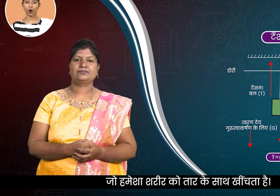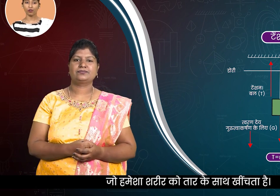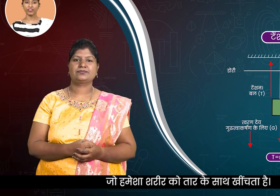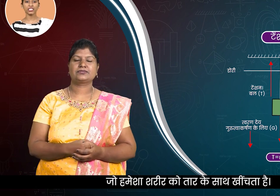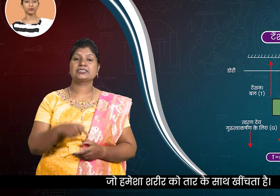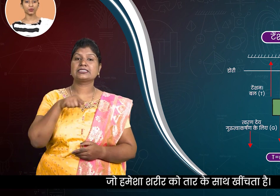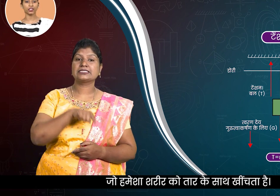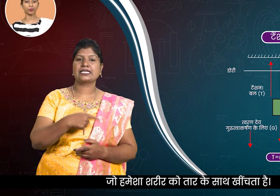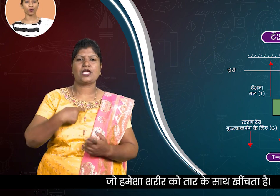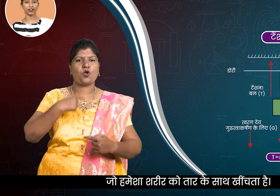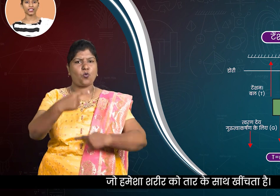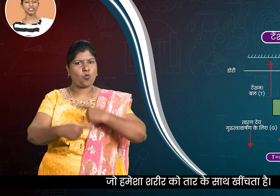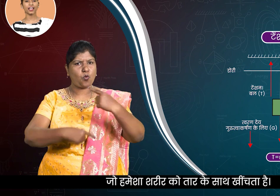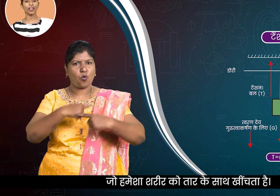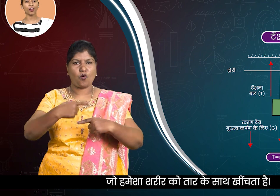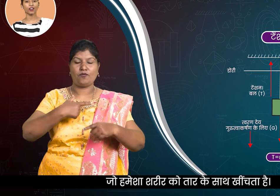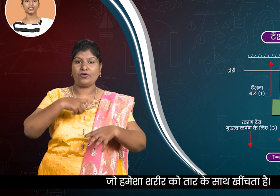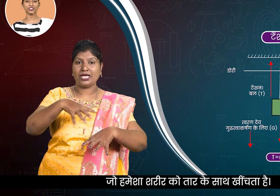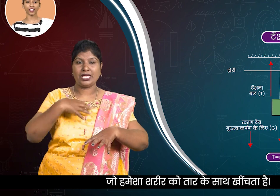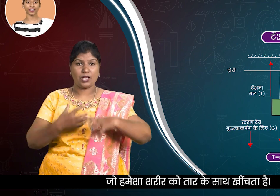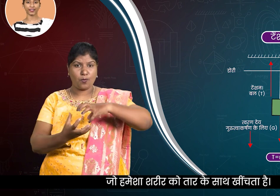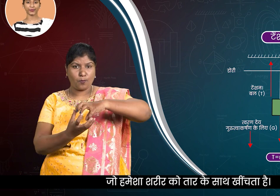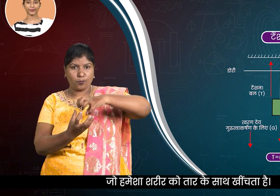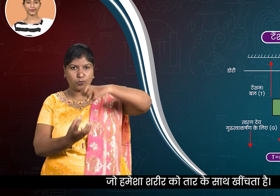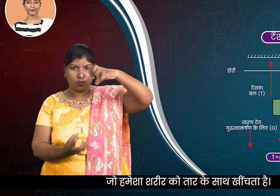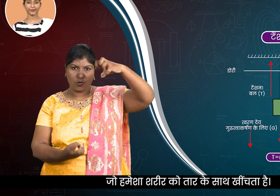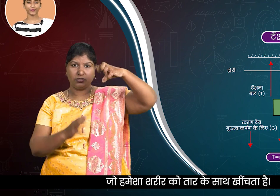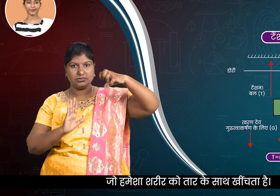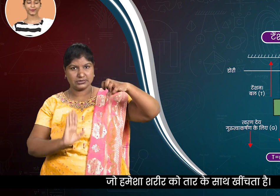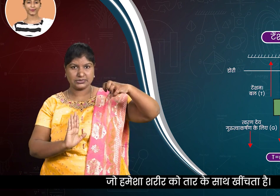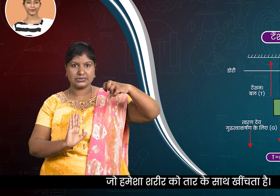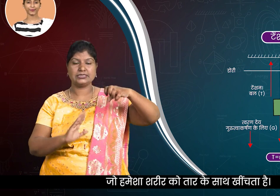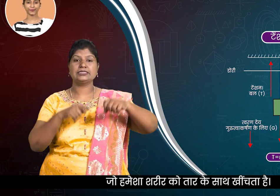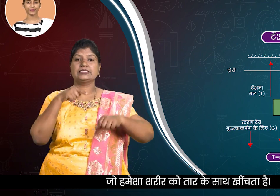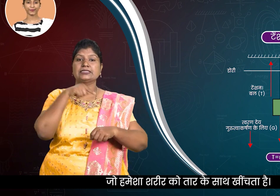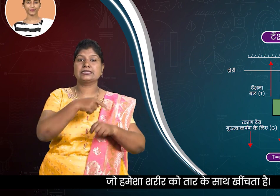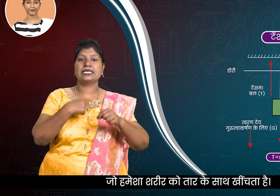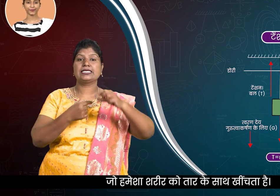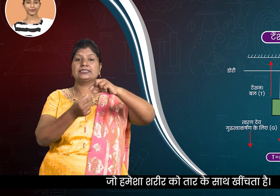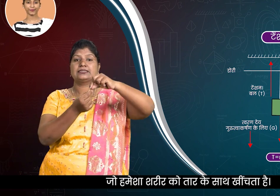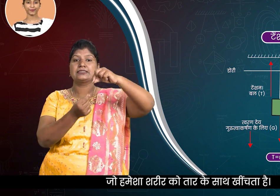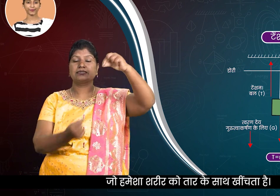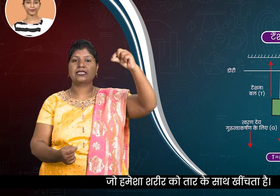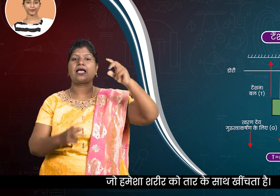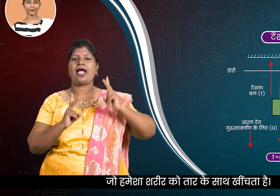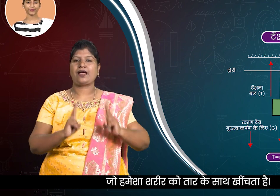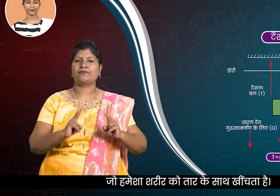जो हमेशा शरीर को तार के साथ खींचता है।